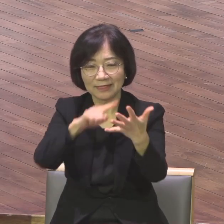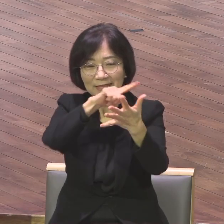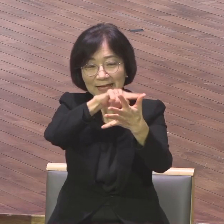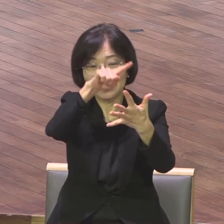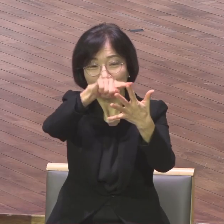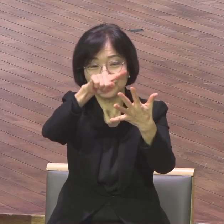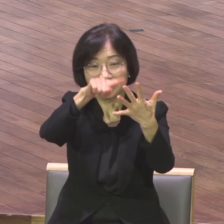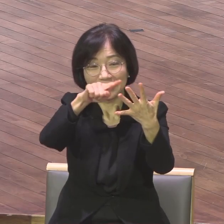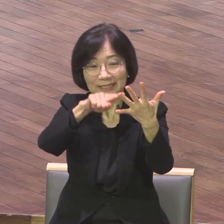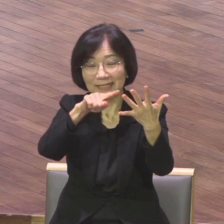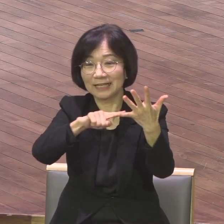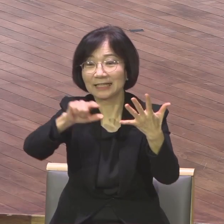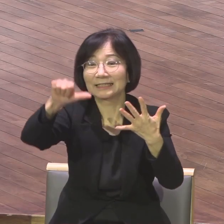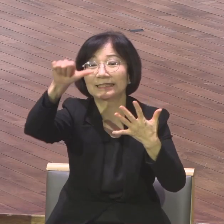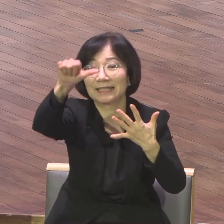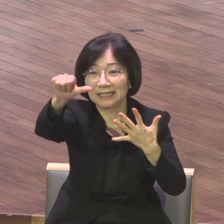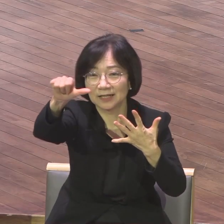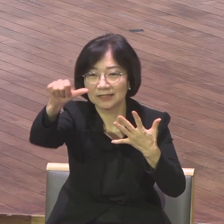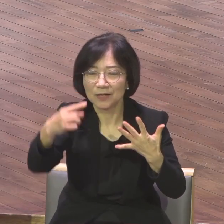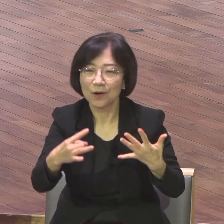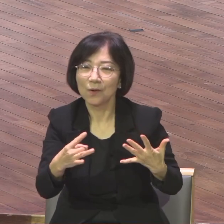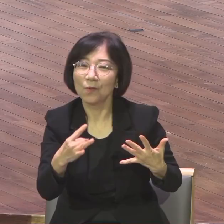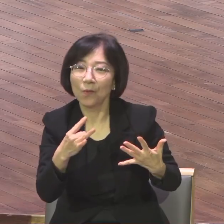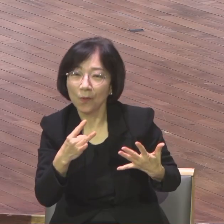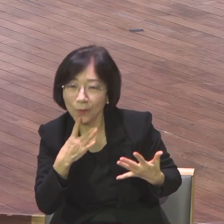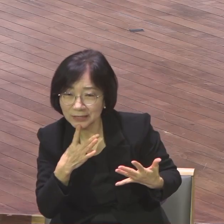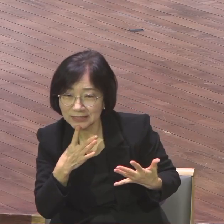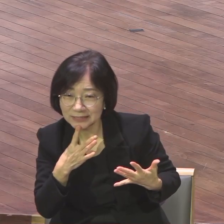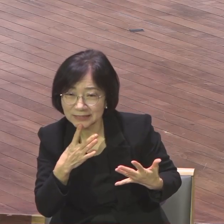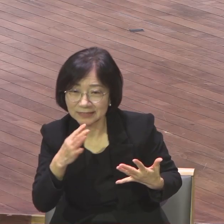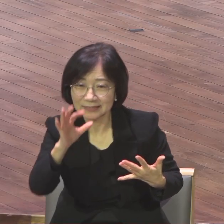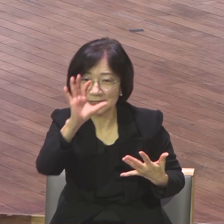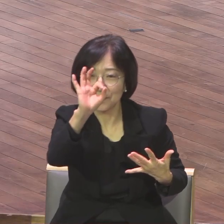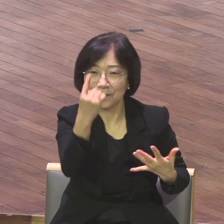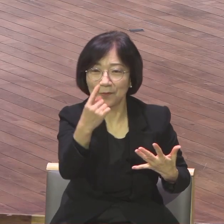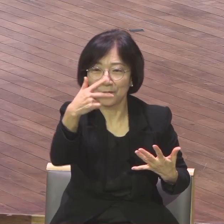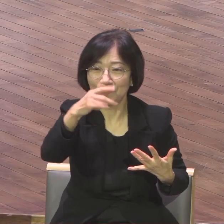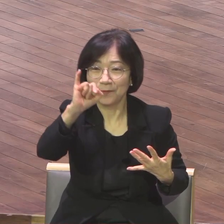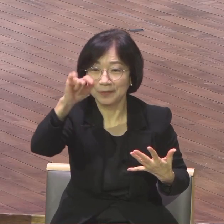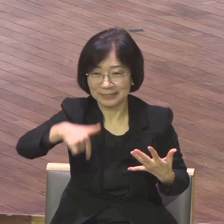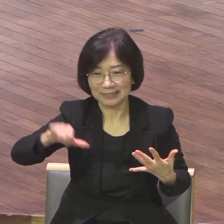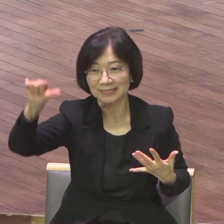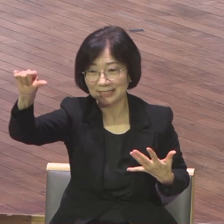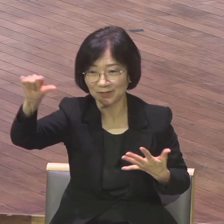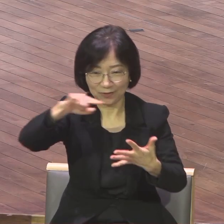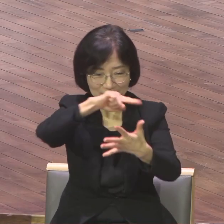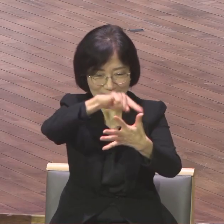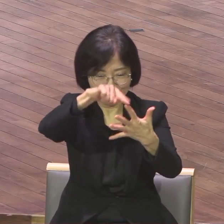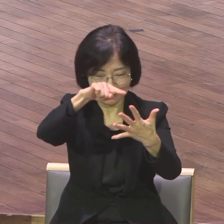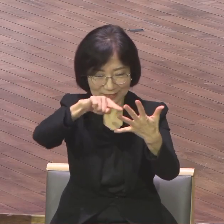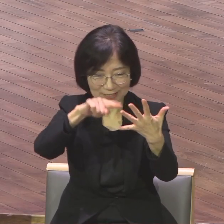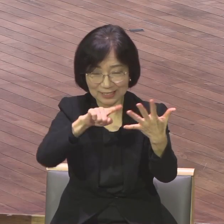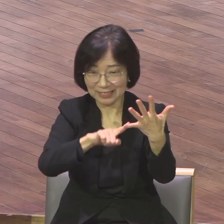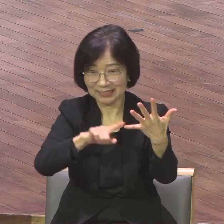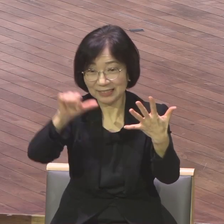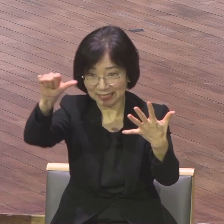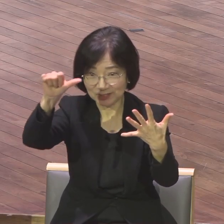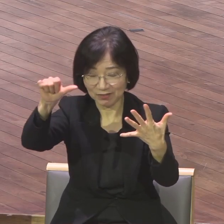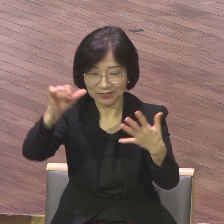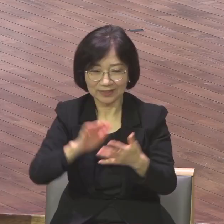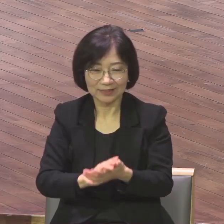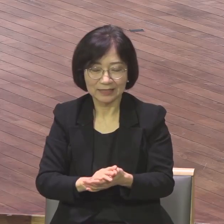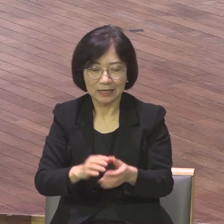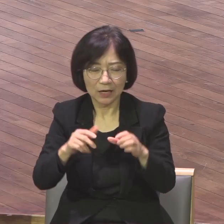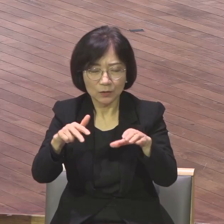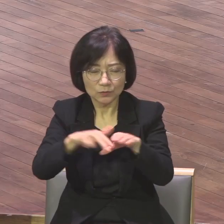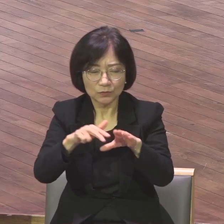말합니다. 오직의 자세 다섯 가지. 그러니까 종교개혁의 시간표에서 이제 구체적으로 정리가